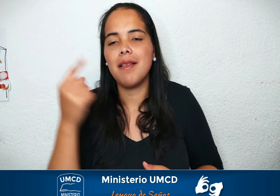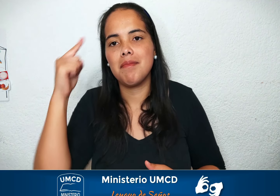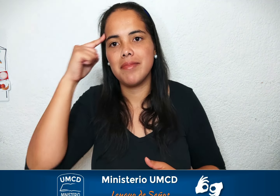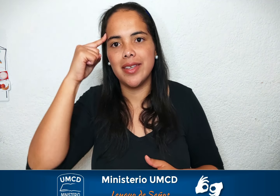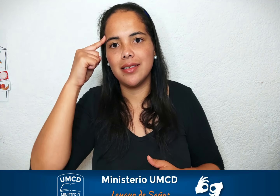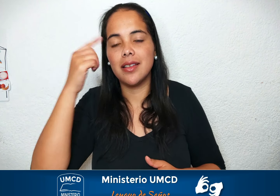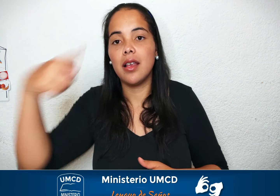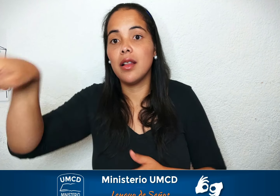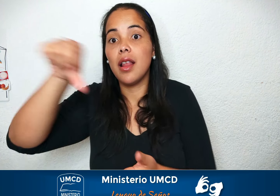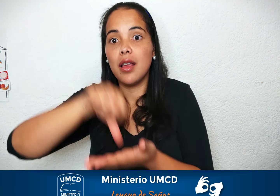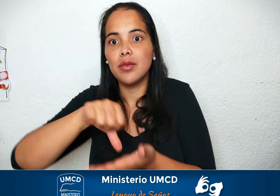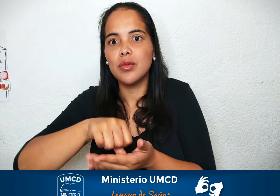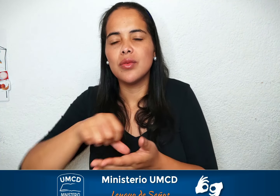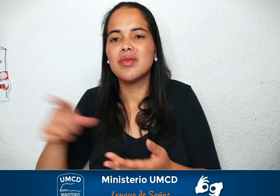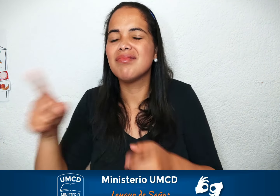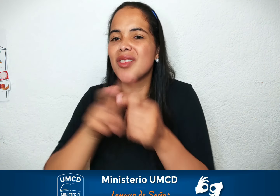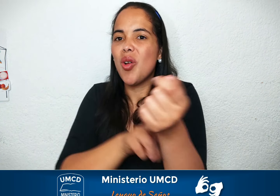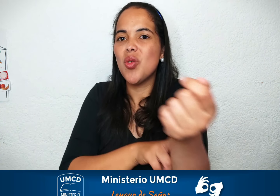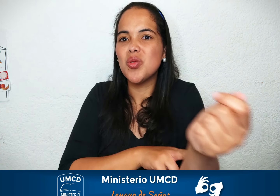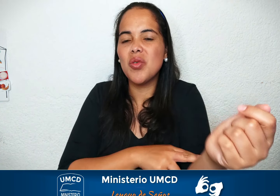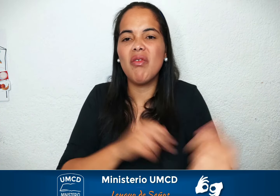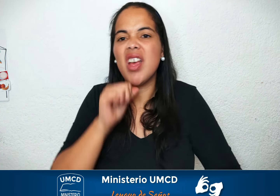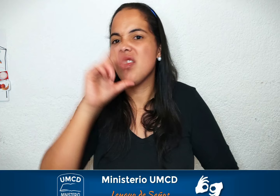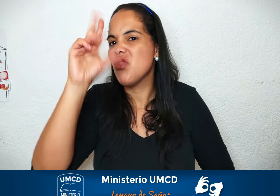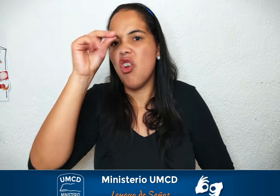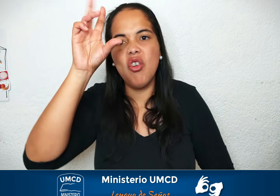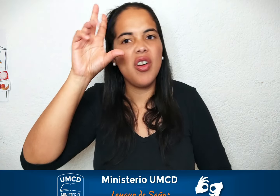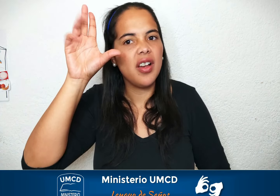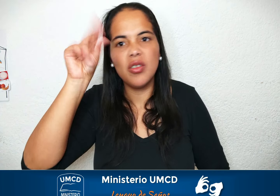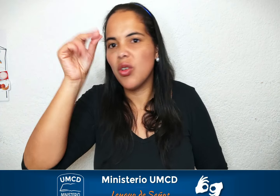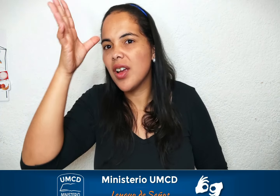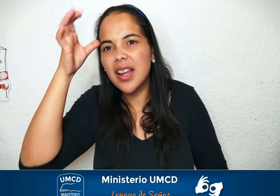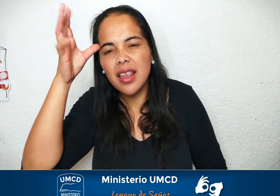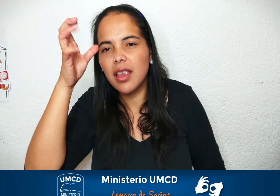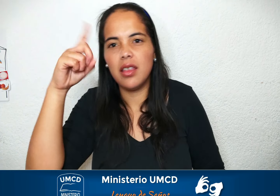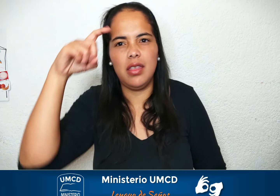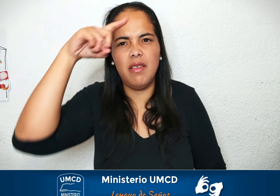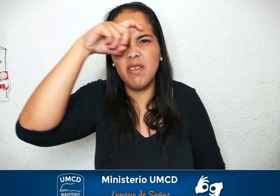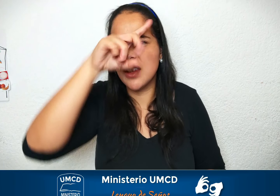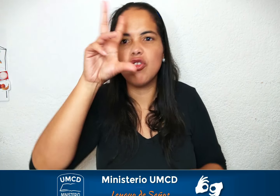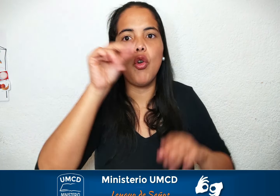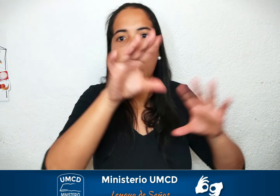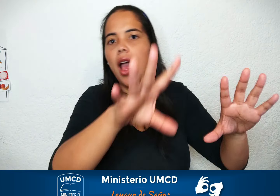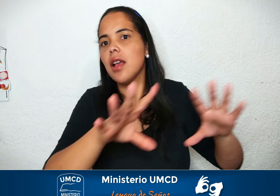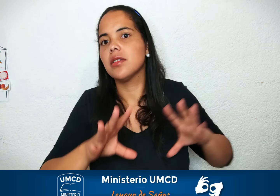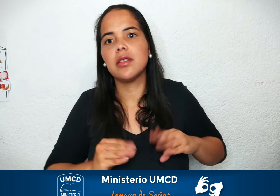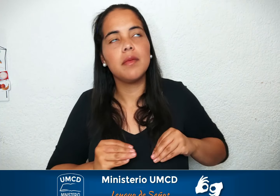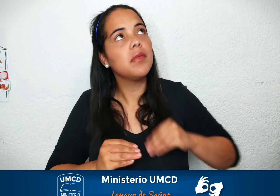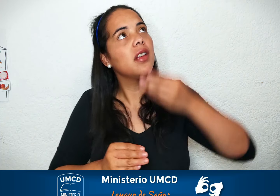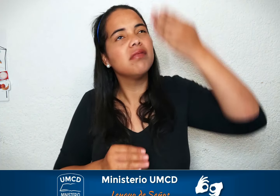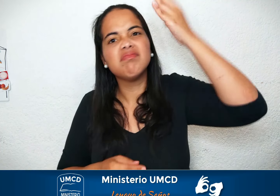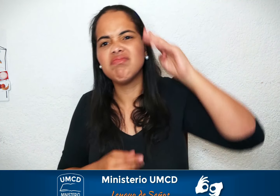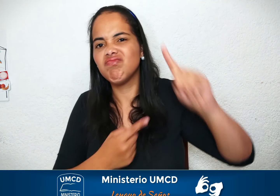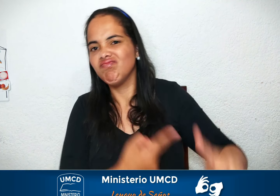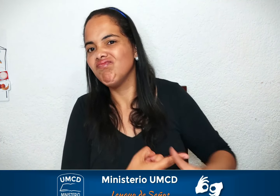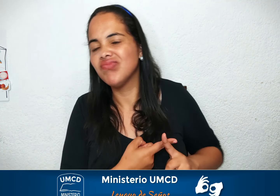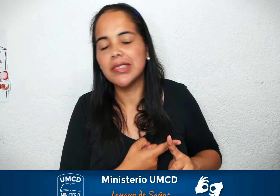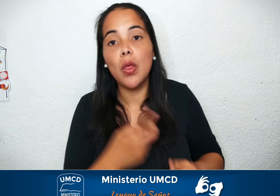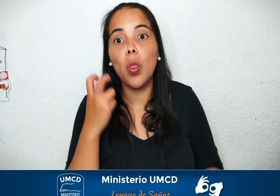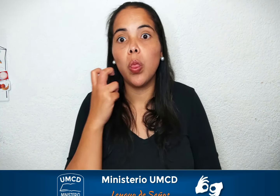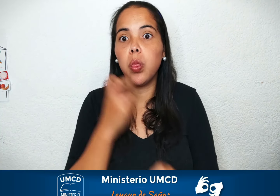El judío siempre ha sido un ser incrédulo. Le ha costado mucho aceptar el mensaje de